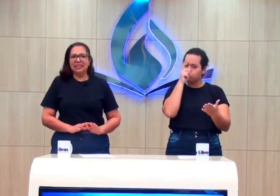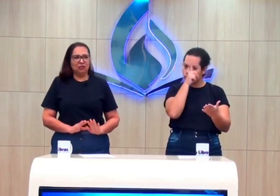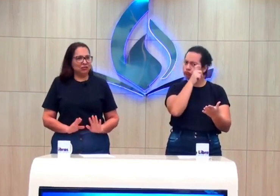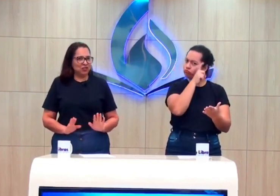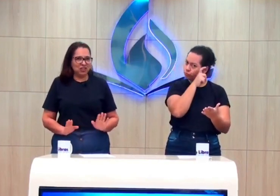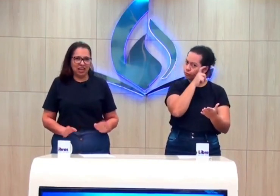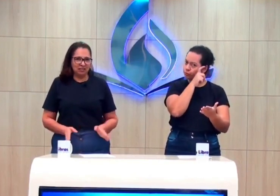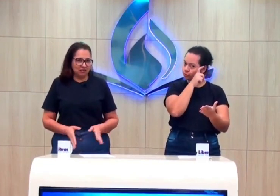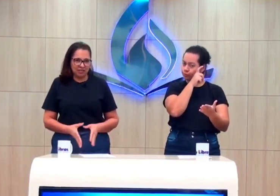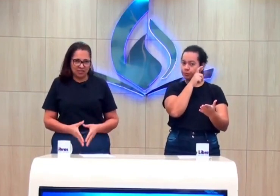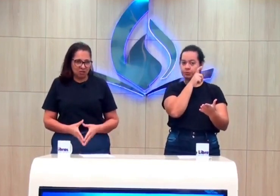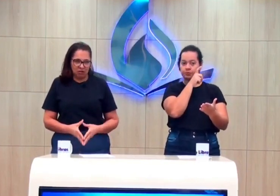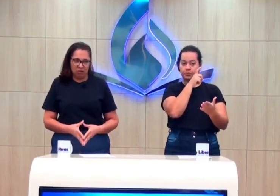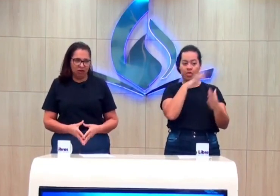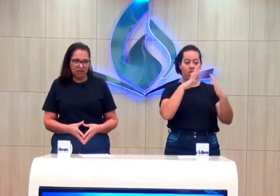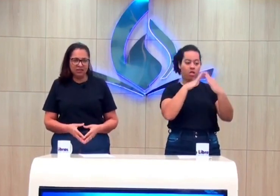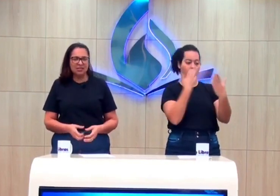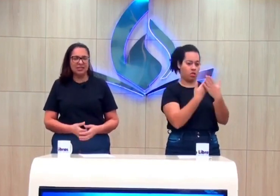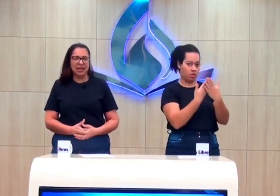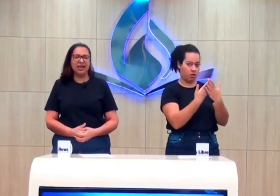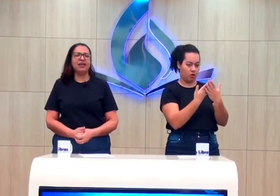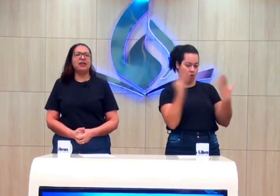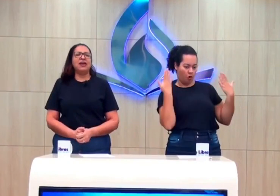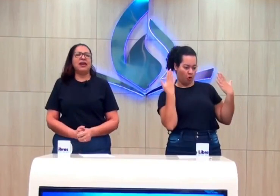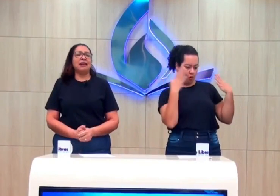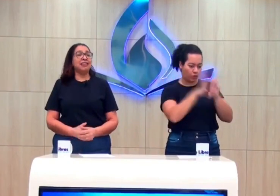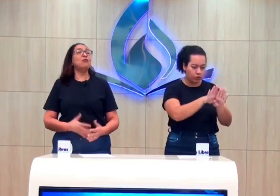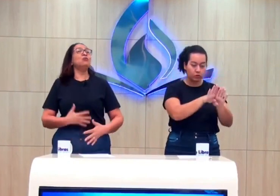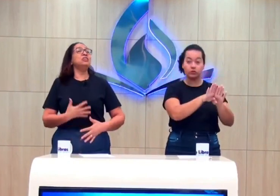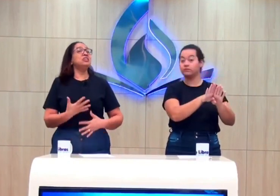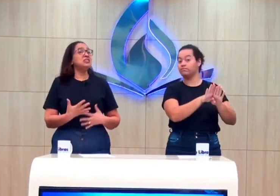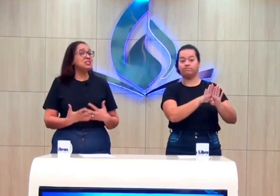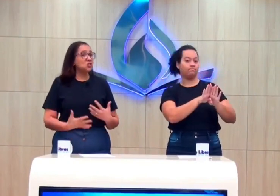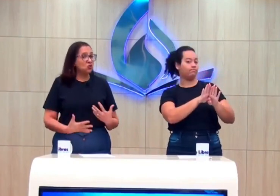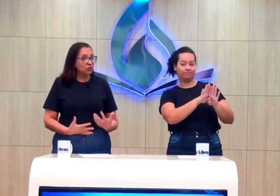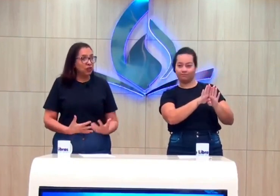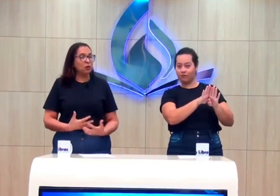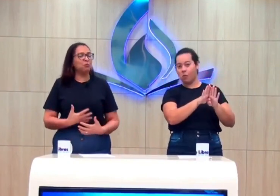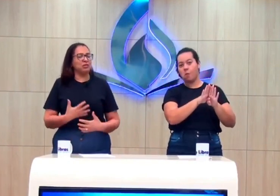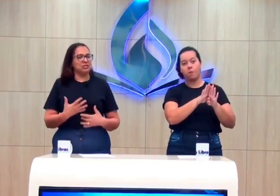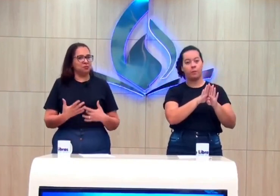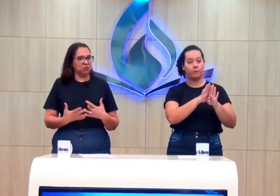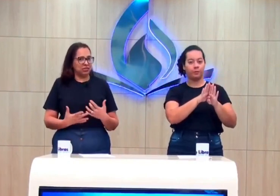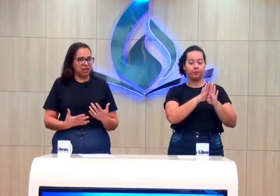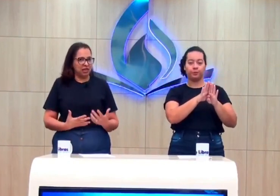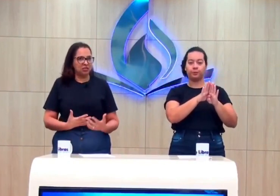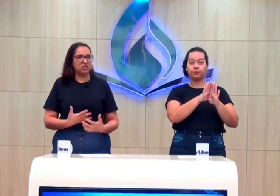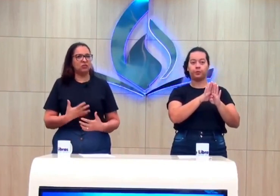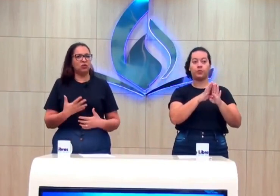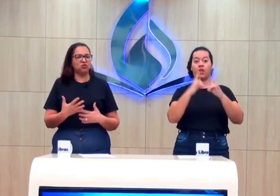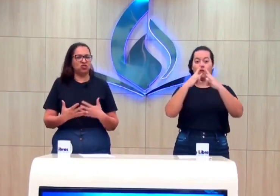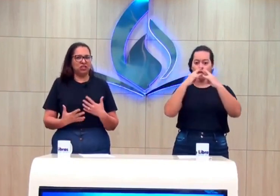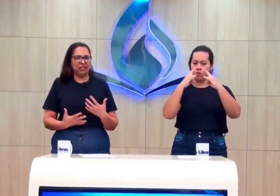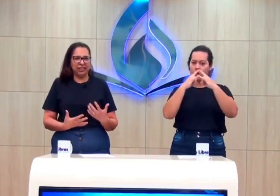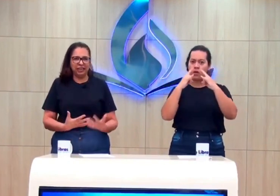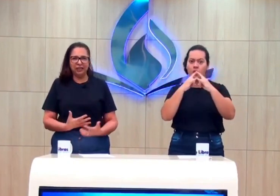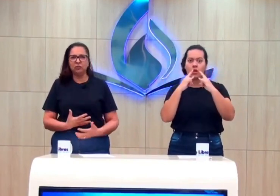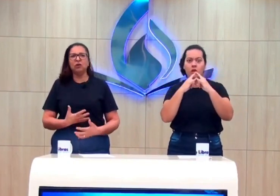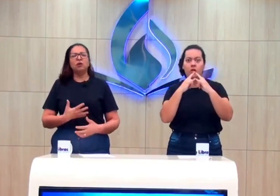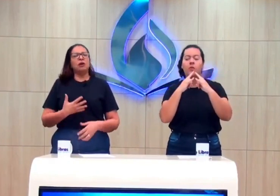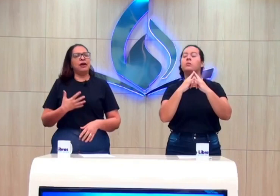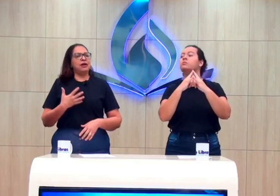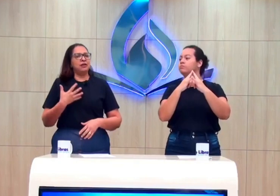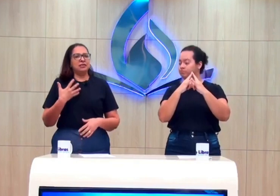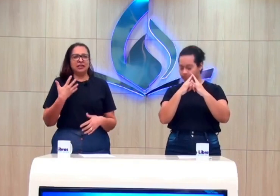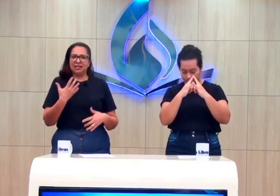e não fecharam as escolas, né? Até o INE sofreu por esse processo lá no Rio de